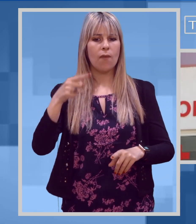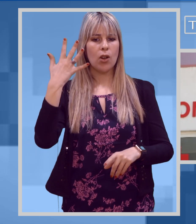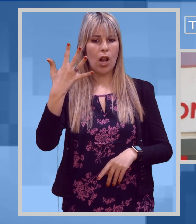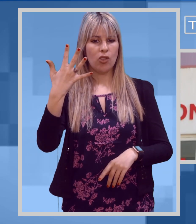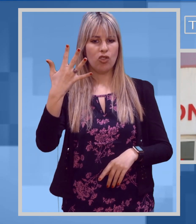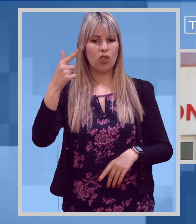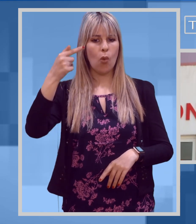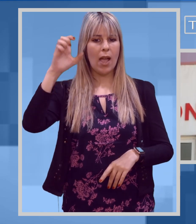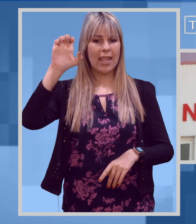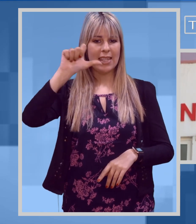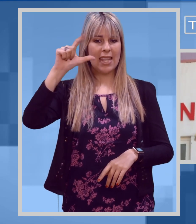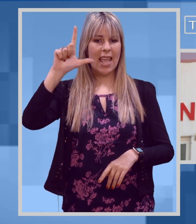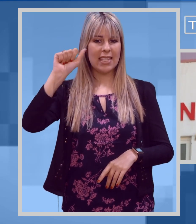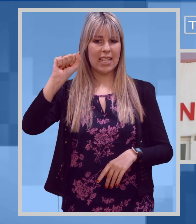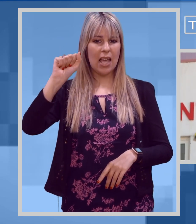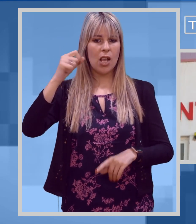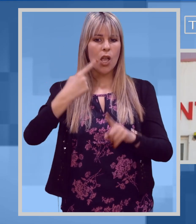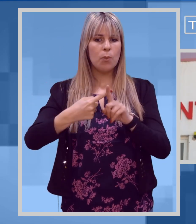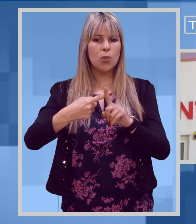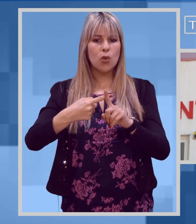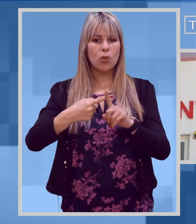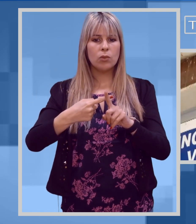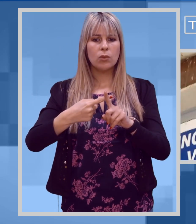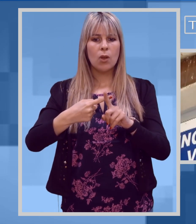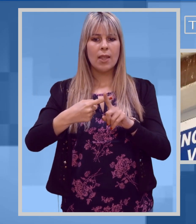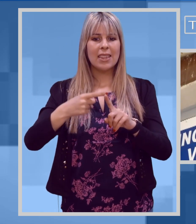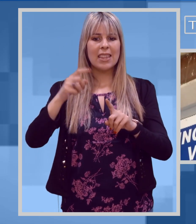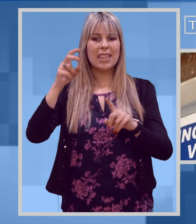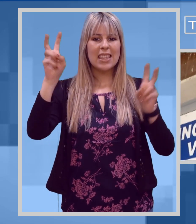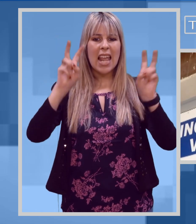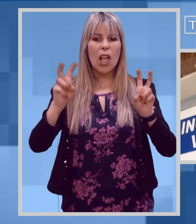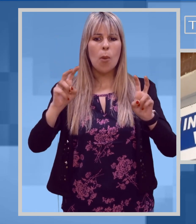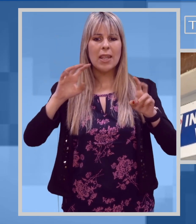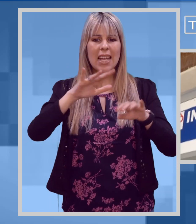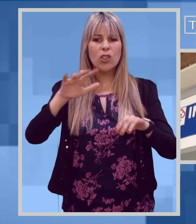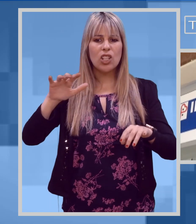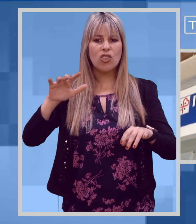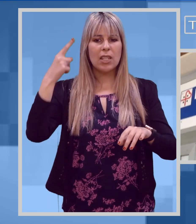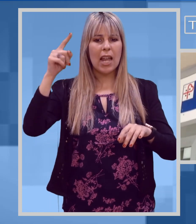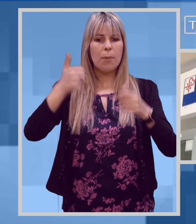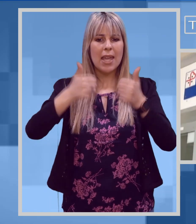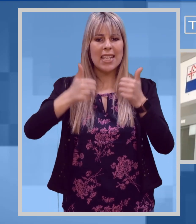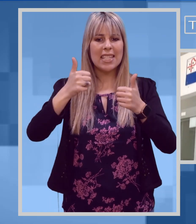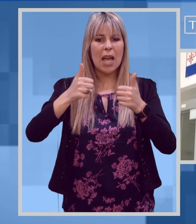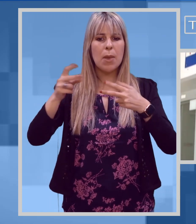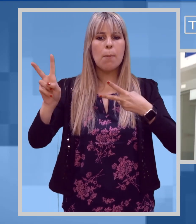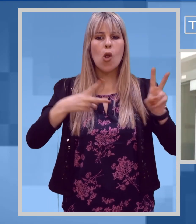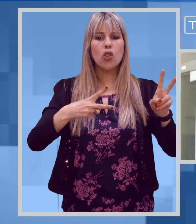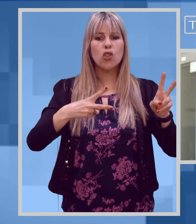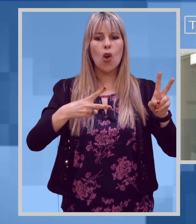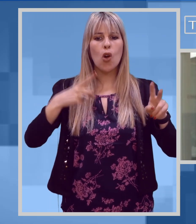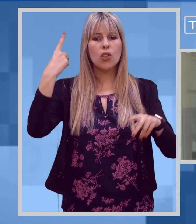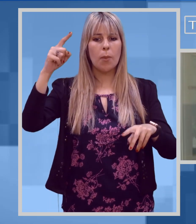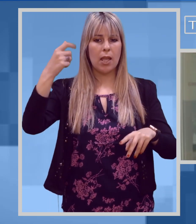Tesla e un telecomandato digitale per esami di pronto soccorso per il San Martino.